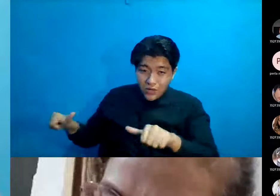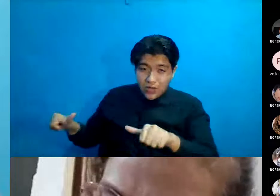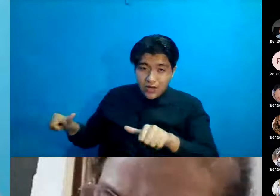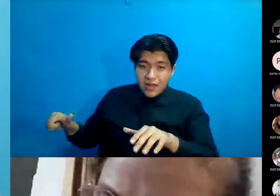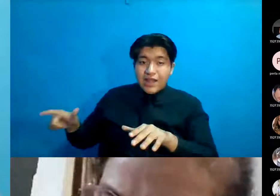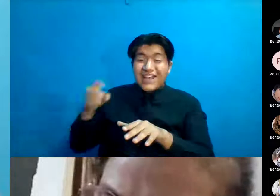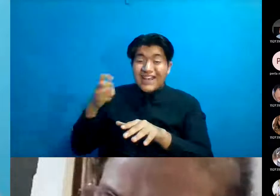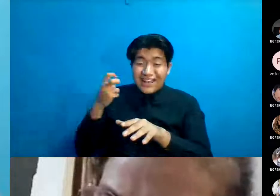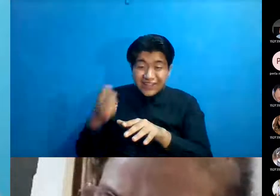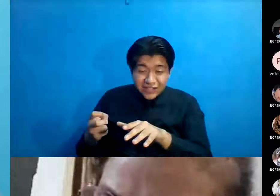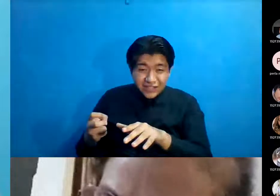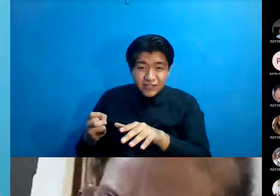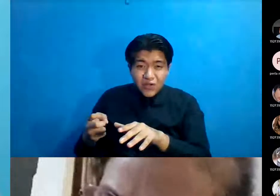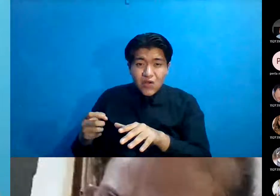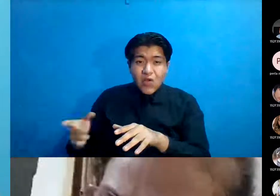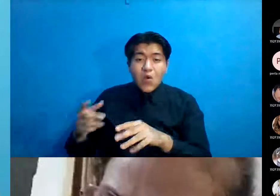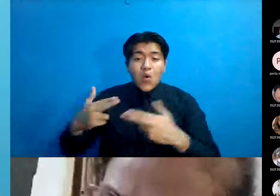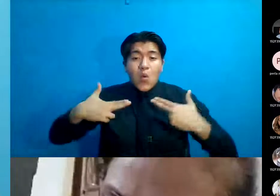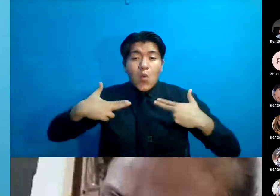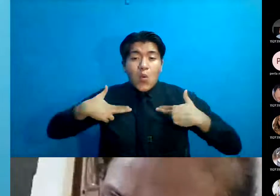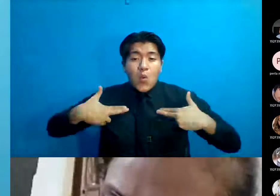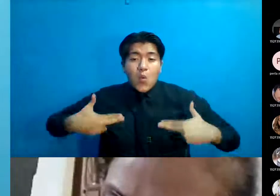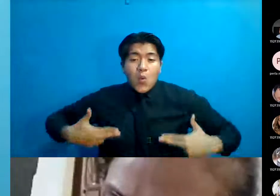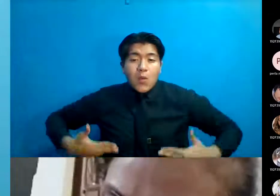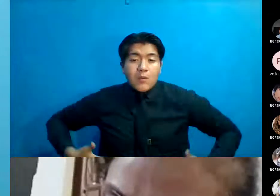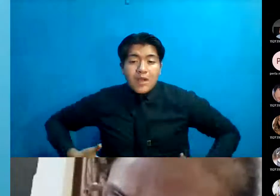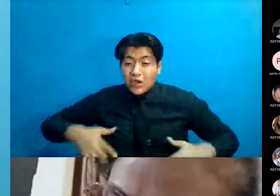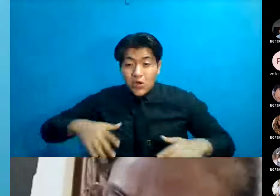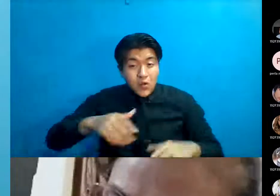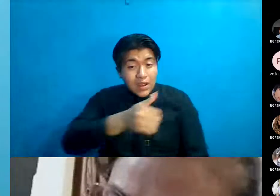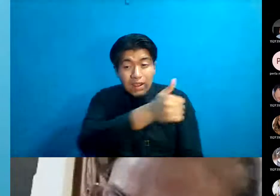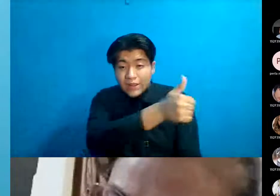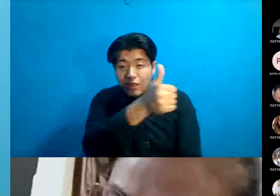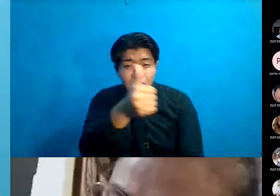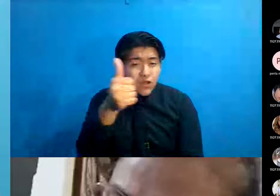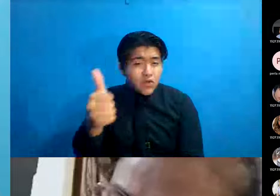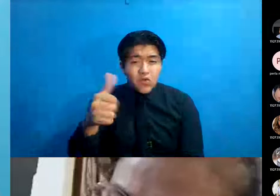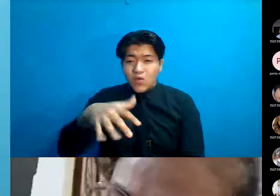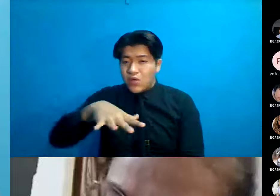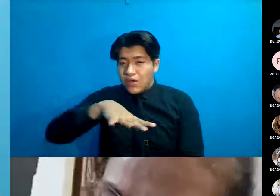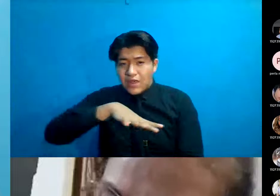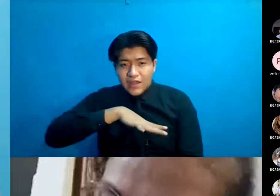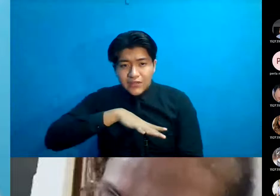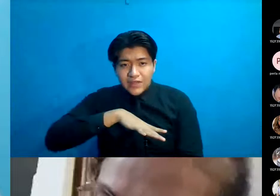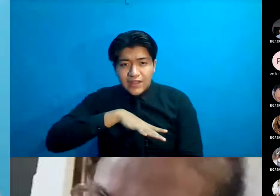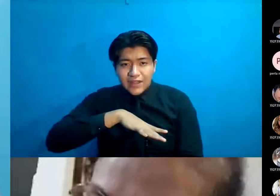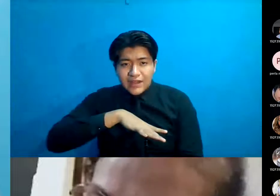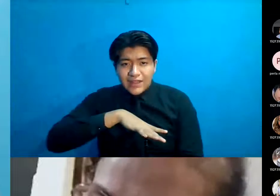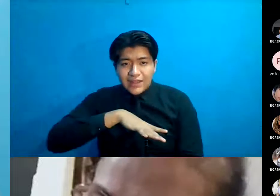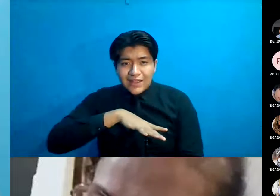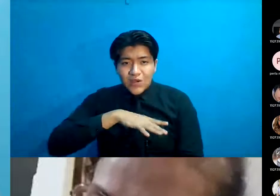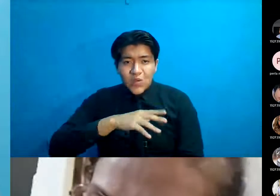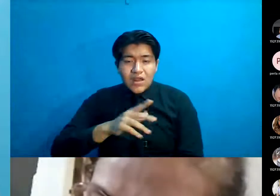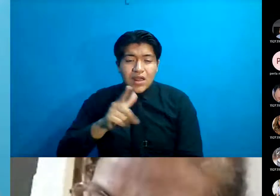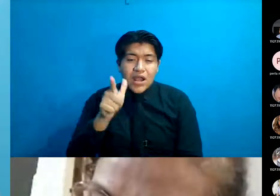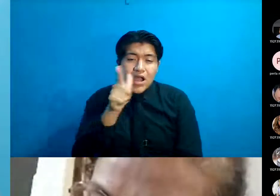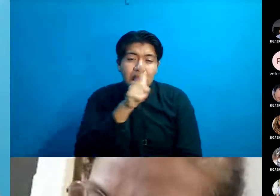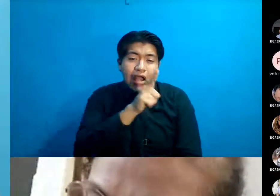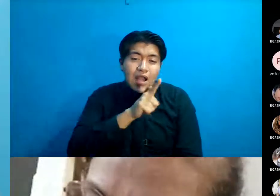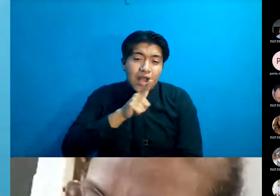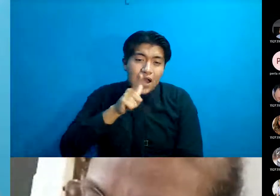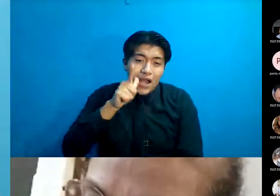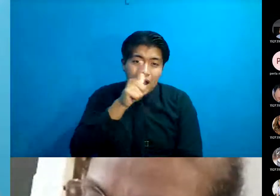innata que todos tenemos para poder, precisamente a través de una lengua